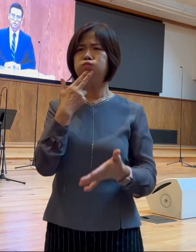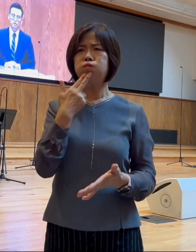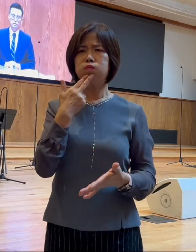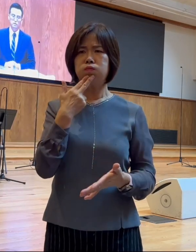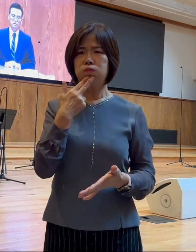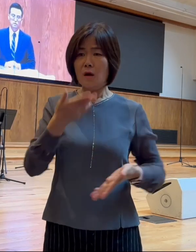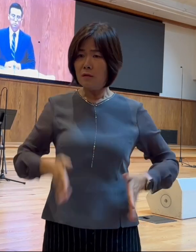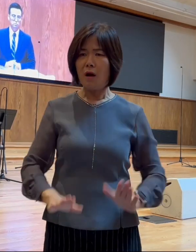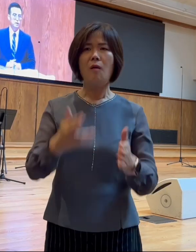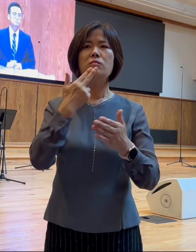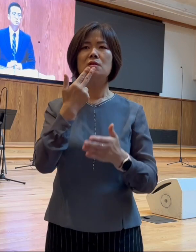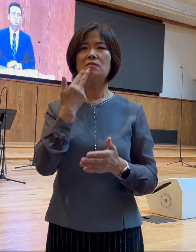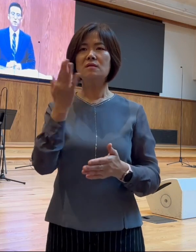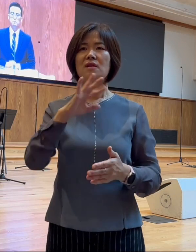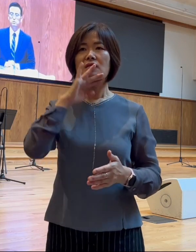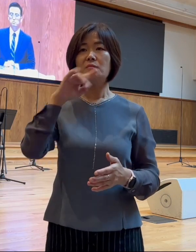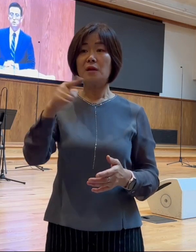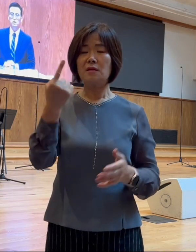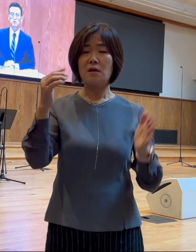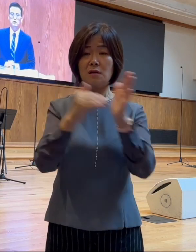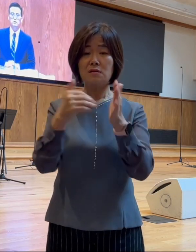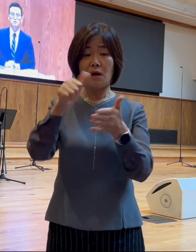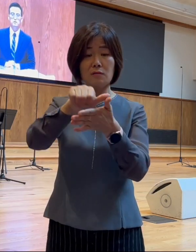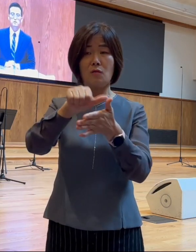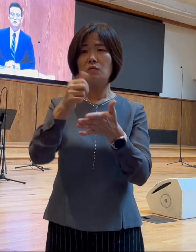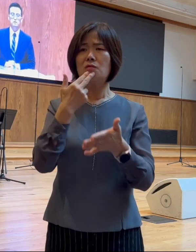저에게 무슨 많은 민족의 아버지입니까?